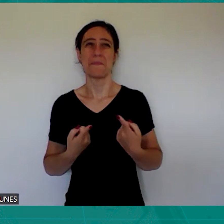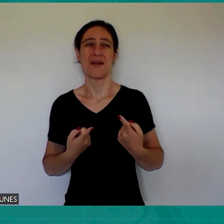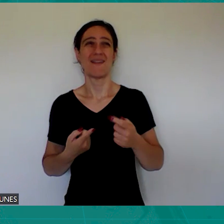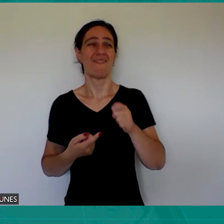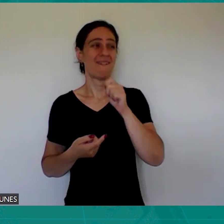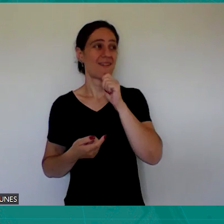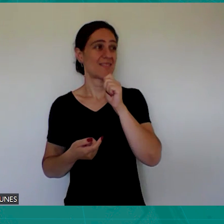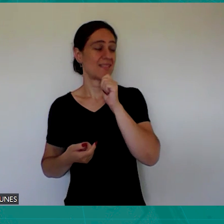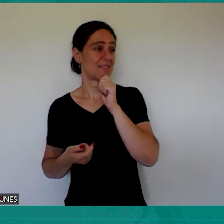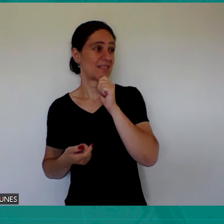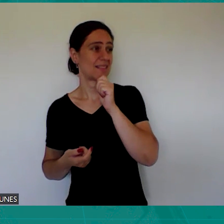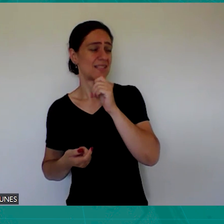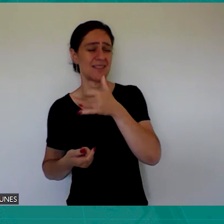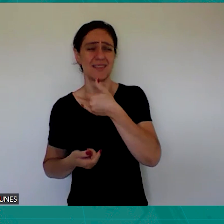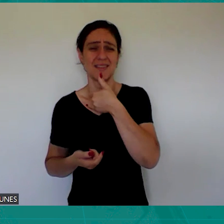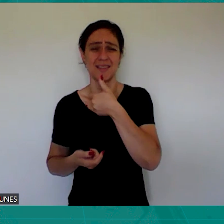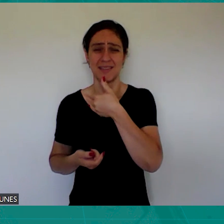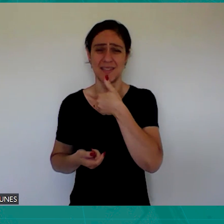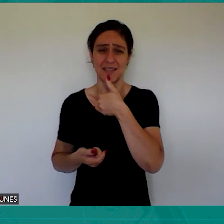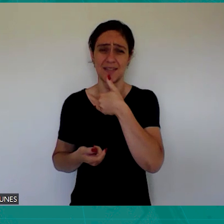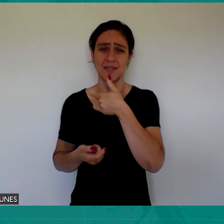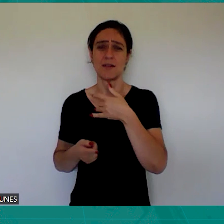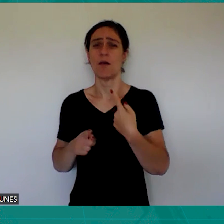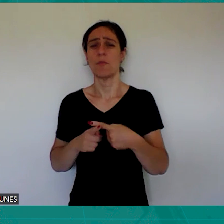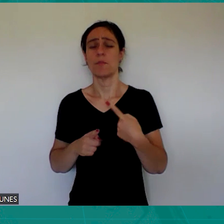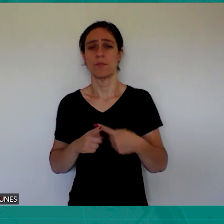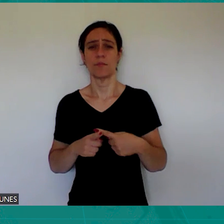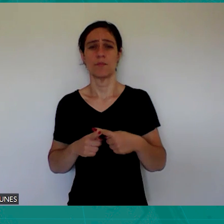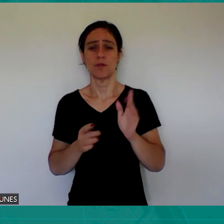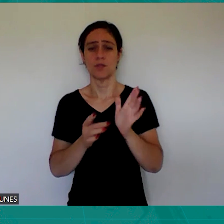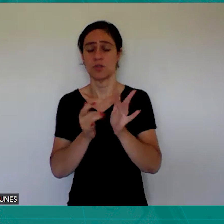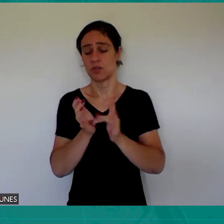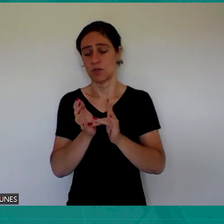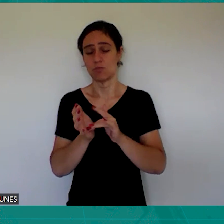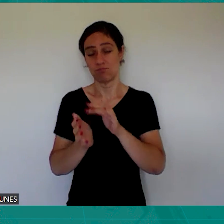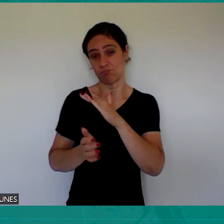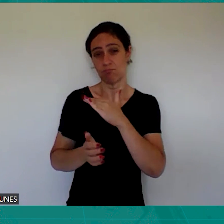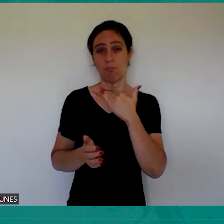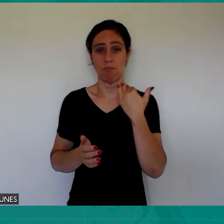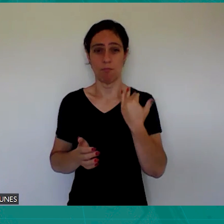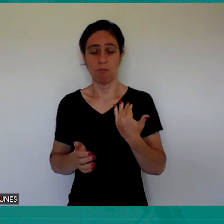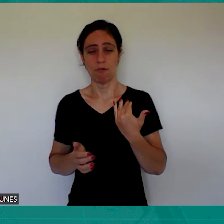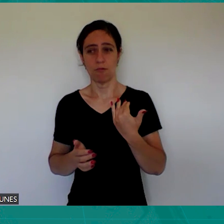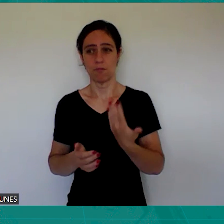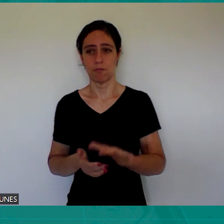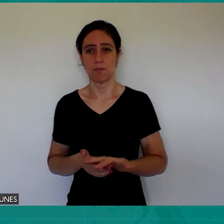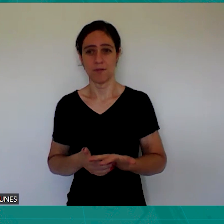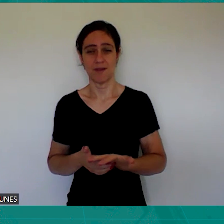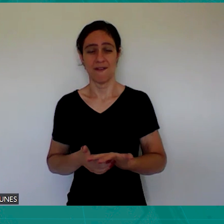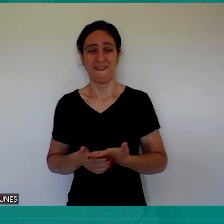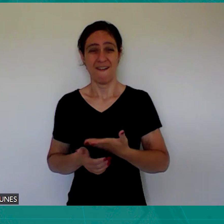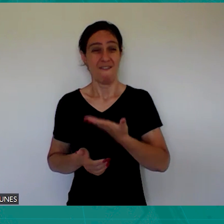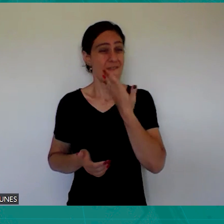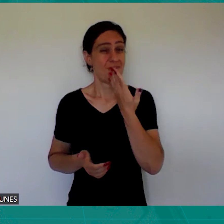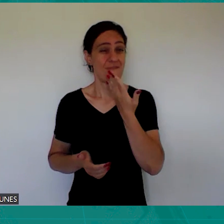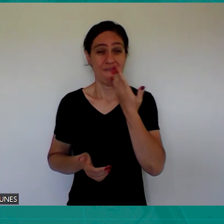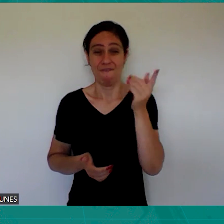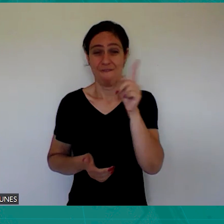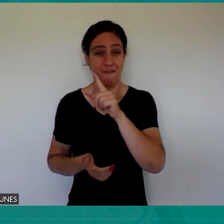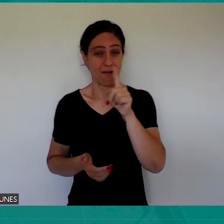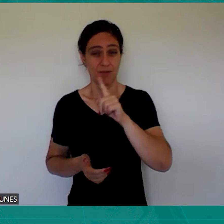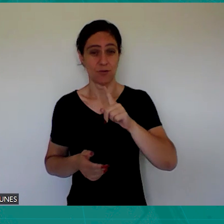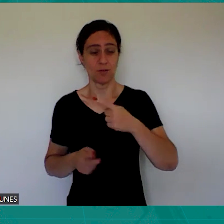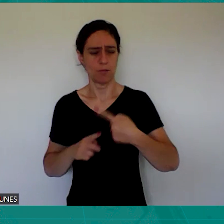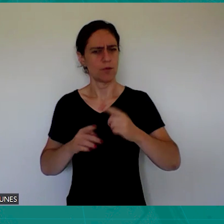grande tristeza, porque Jesus estava de partida e não era fácil para Jesus, homem,